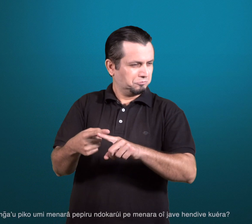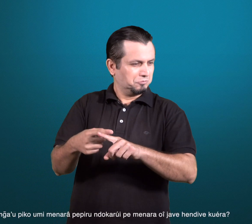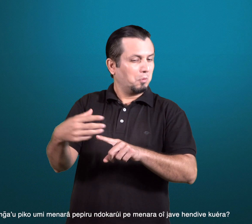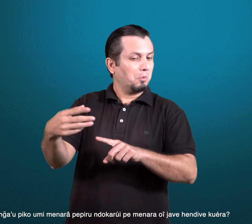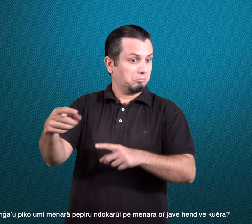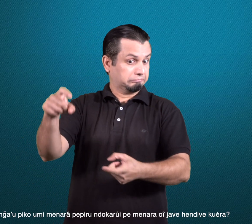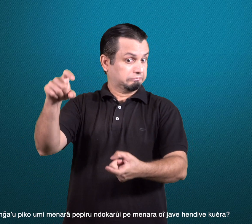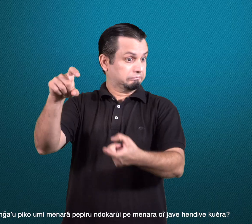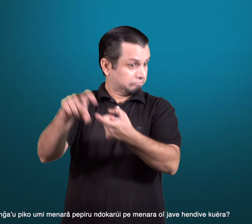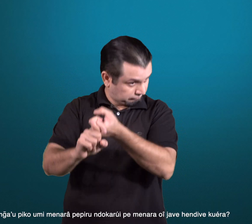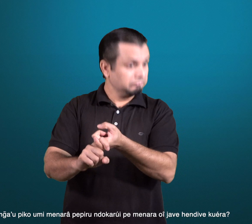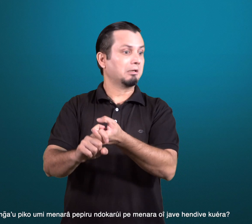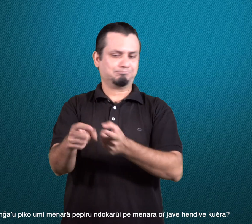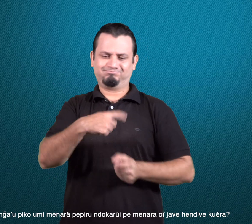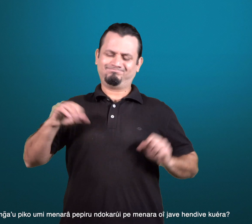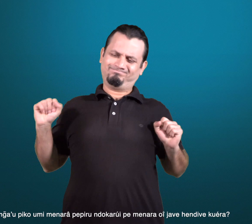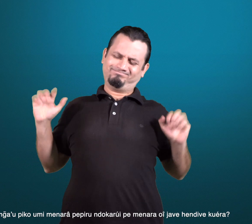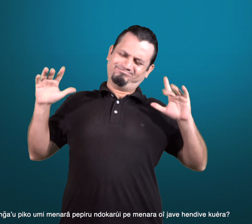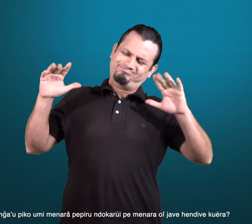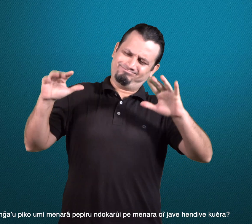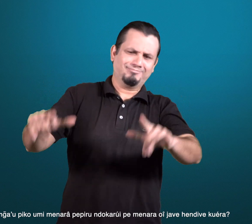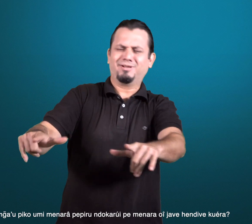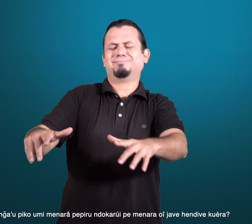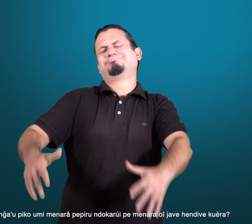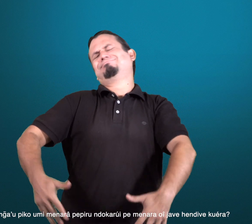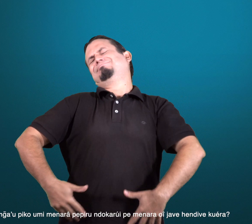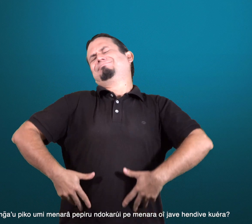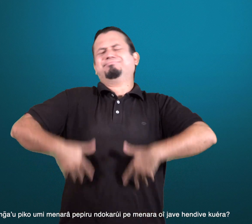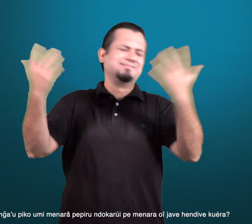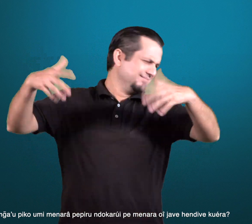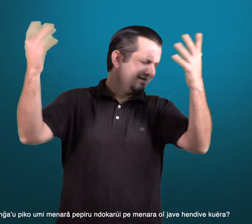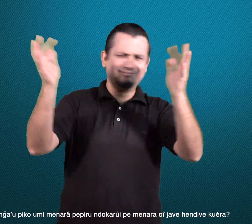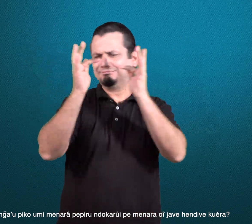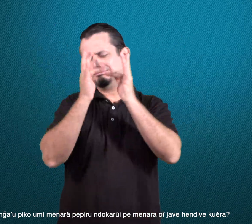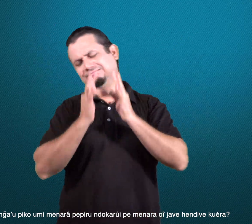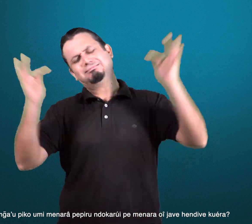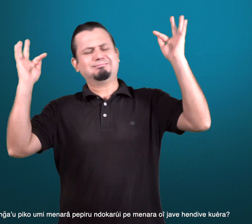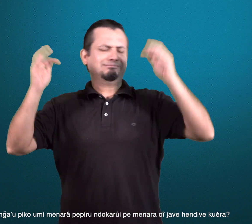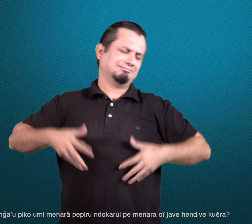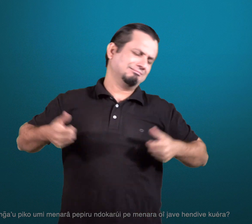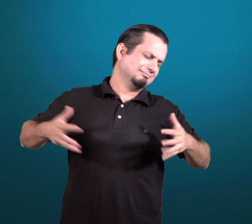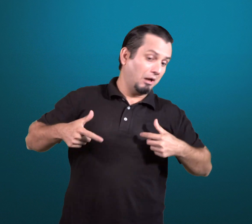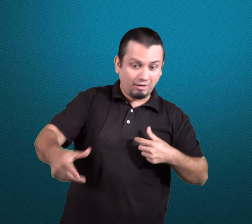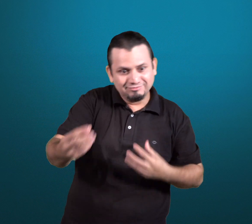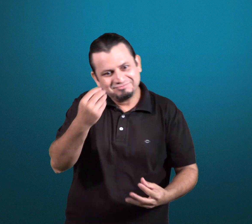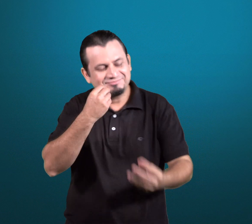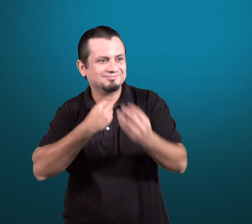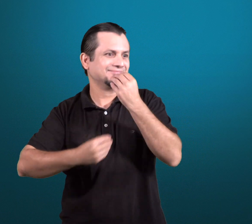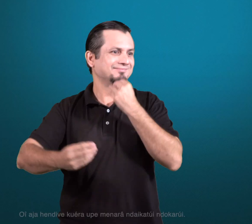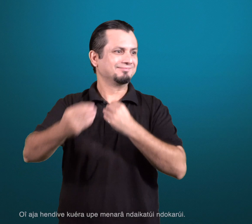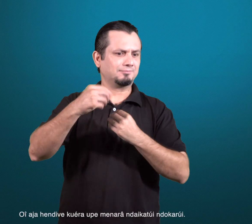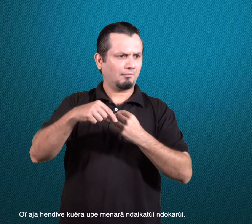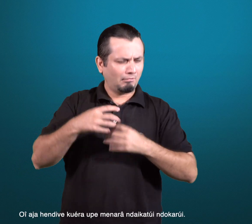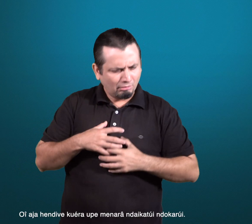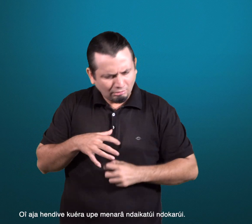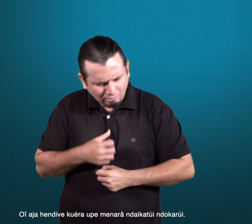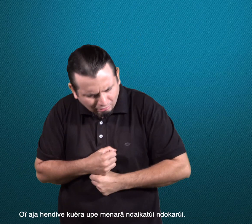ikatu nga'upiko umi menarã pepirũ ndokárui pe menarã oĩ jave hendivekuéra. Oĩ aja hendivekuéra